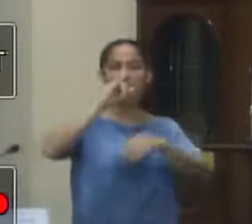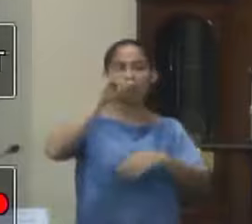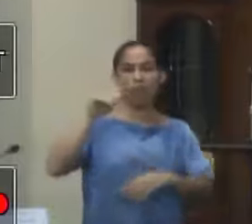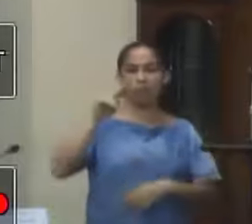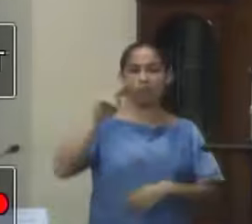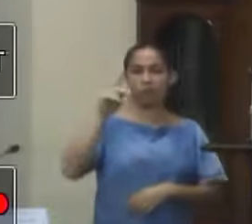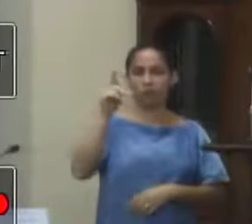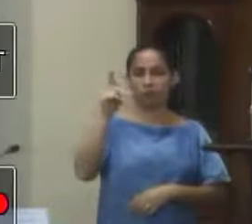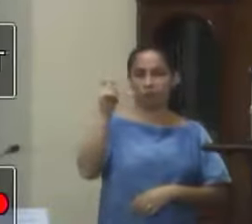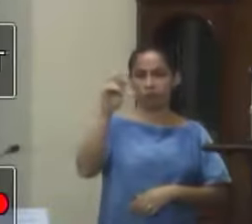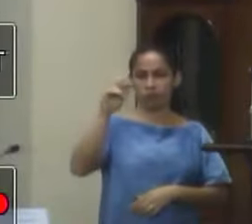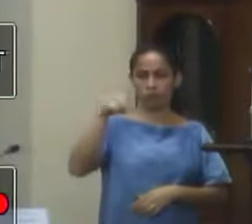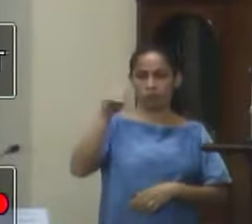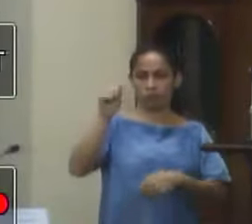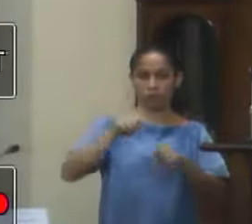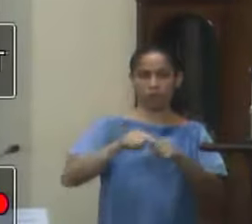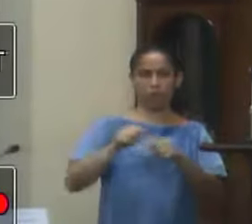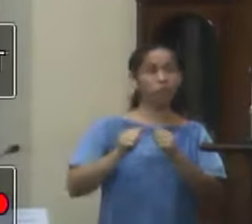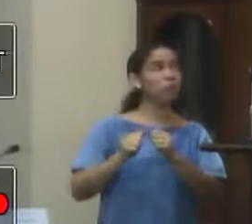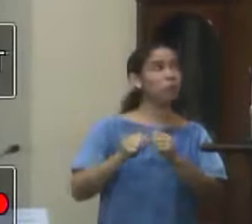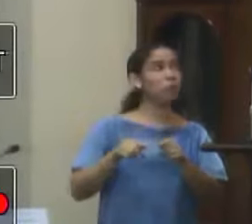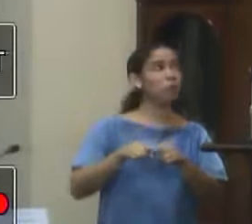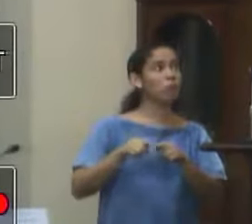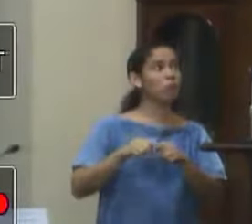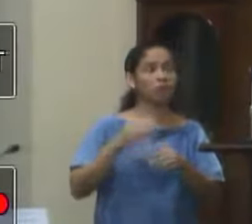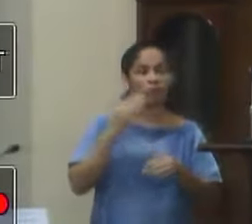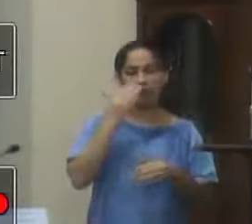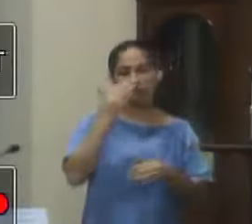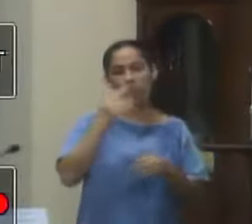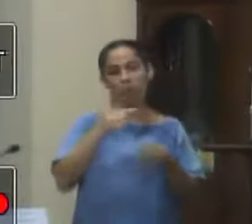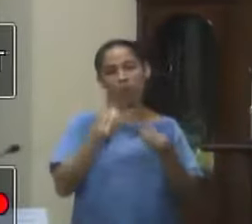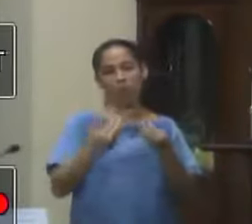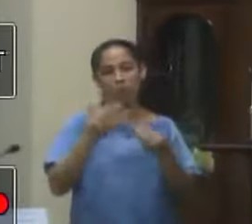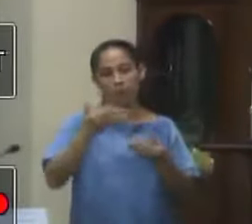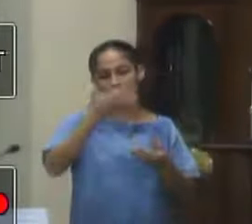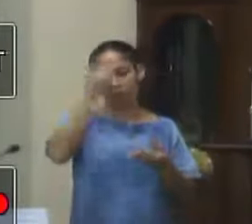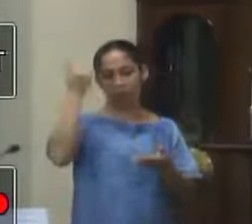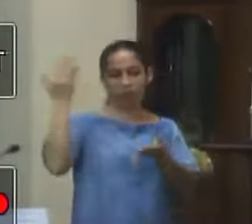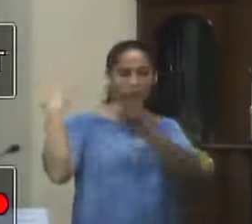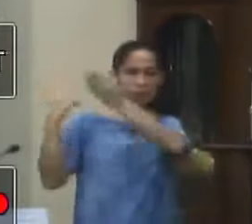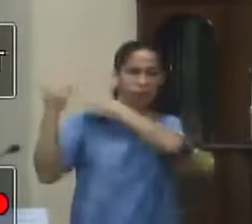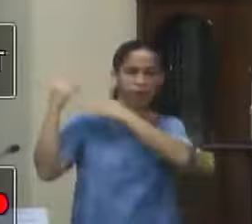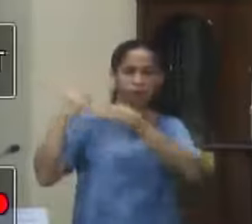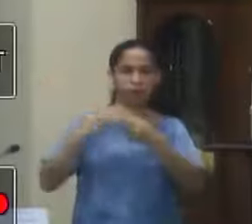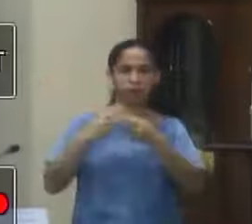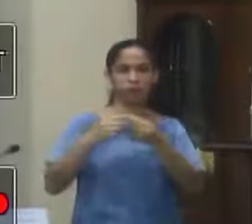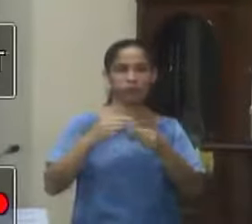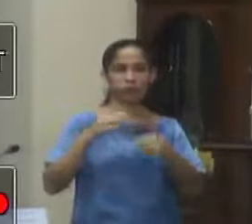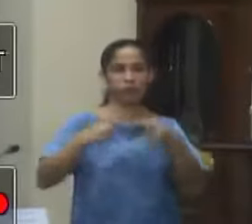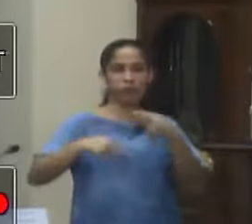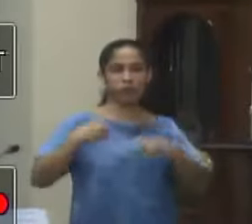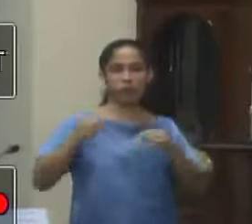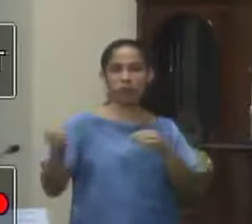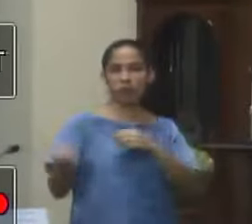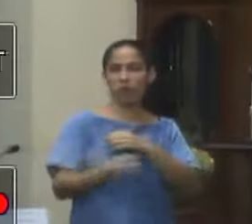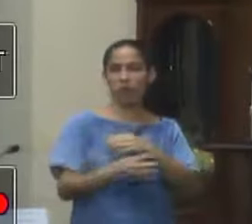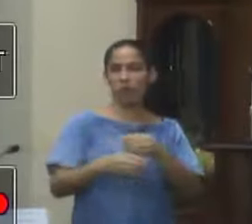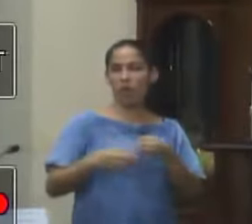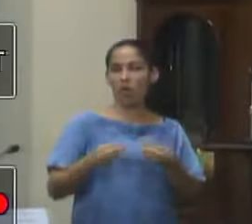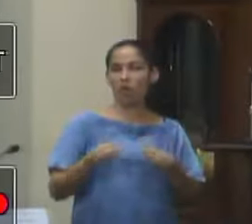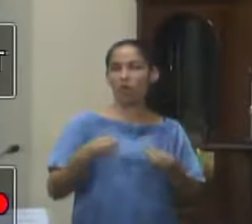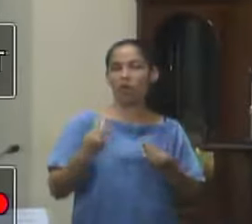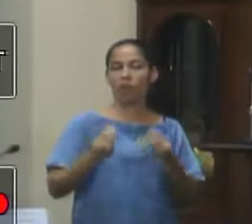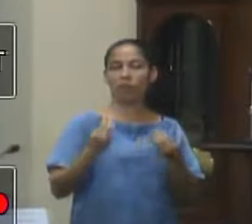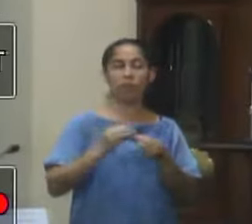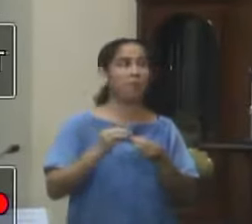forma sustentável e que Juparanã olhe para frente, esqueça o passado e olhe para frente com políticas novas, modernas, e